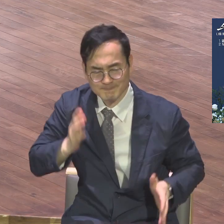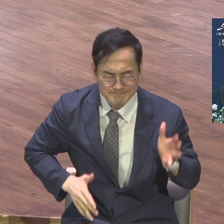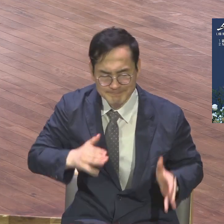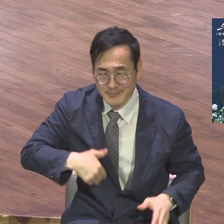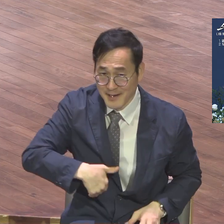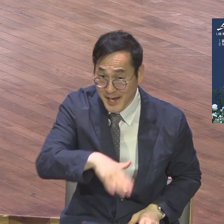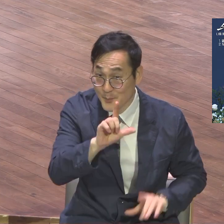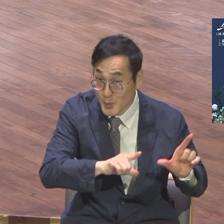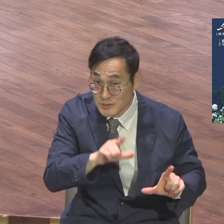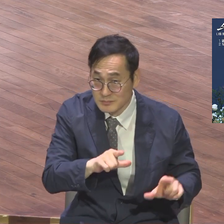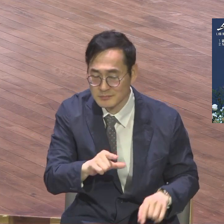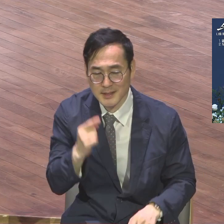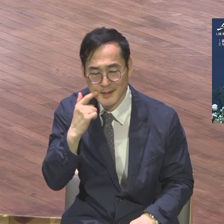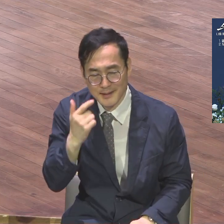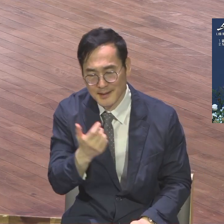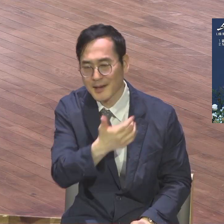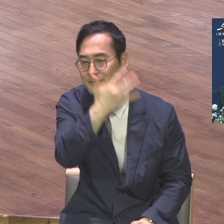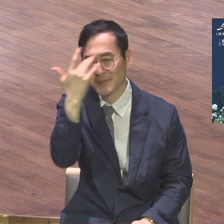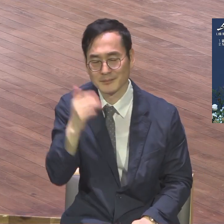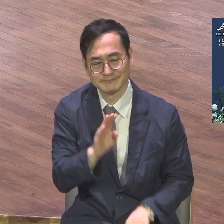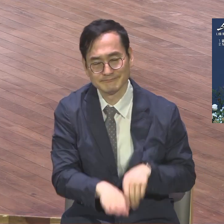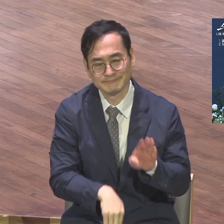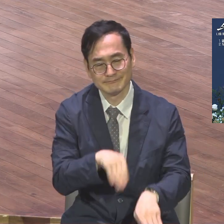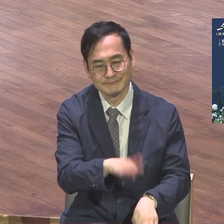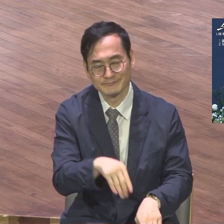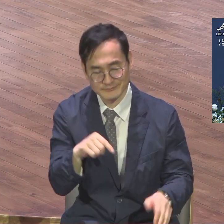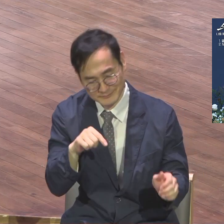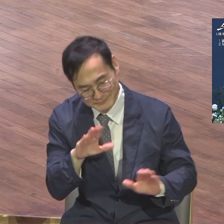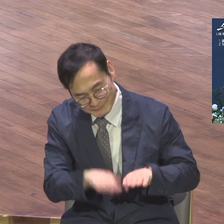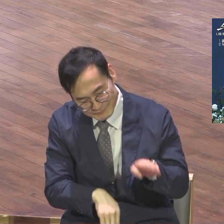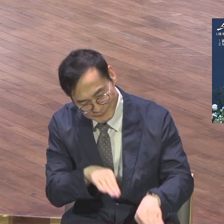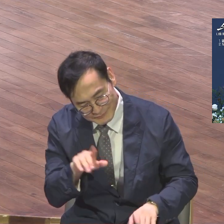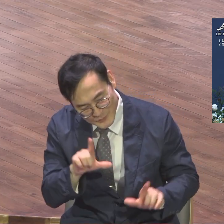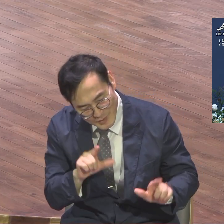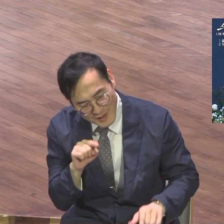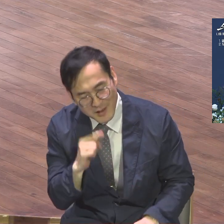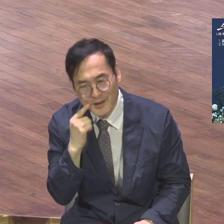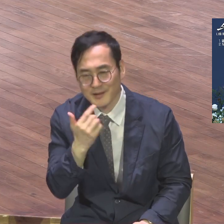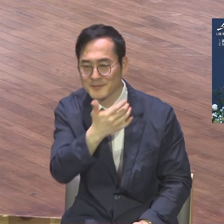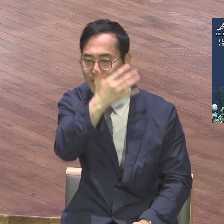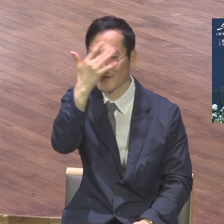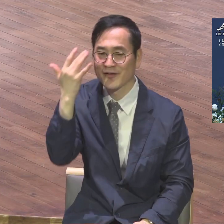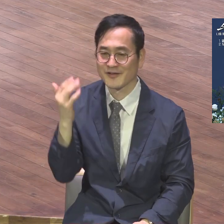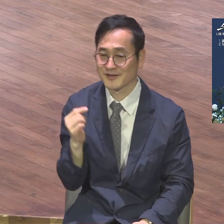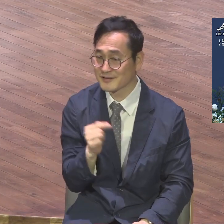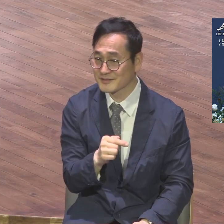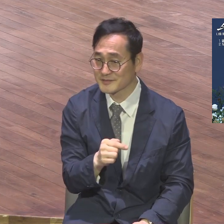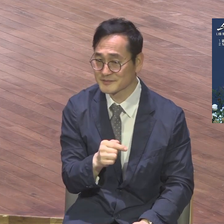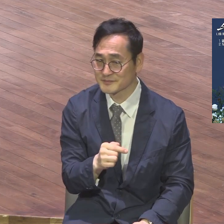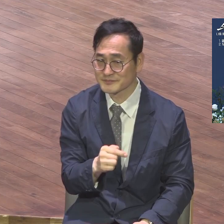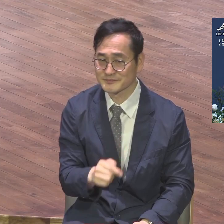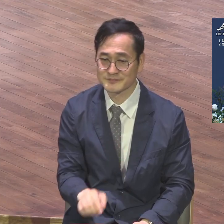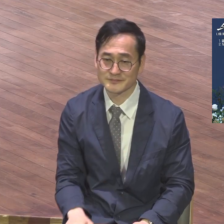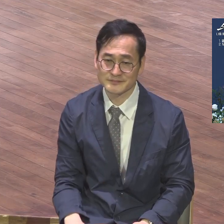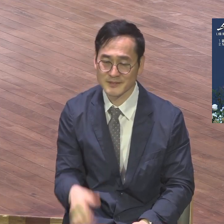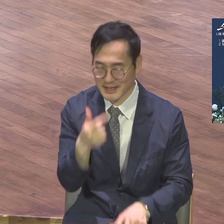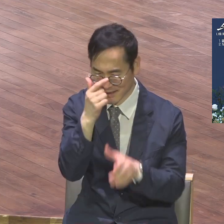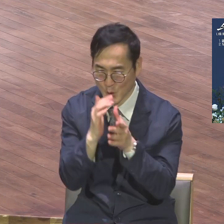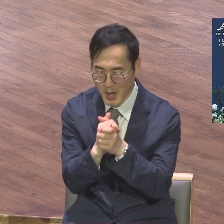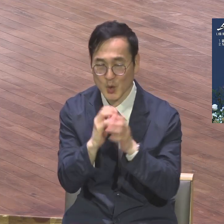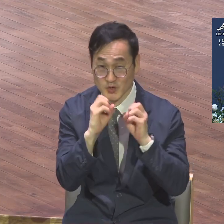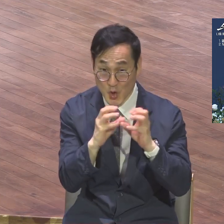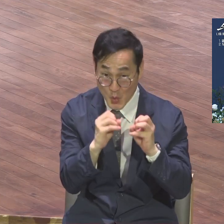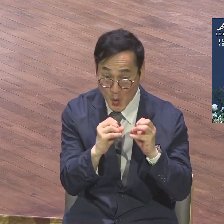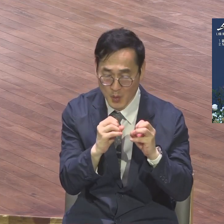아름답겠습니까? 본문 말씀대로 믿고 구하는 삶 속에 열매 맺는 증거가 나타난다.